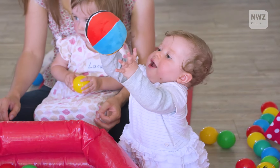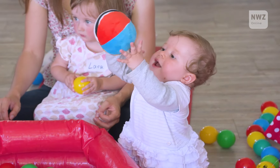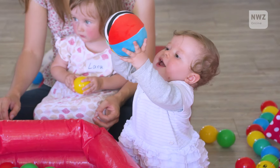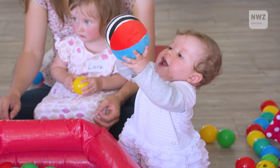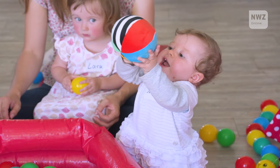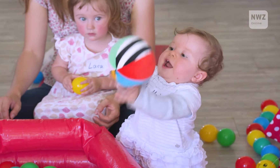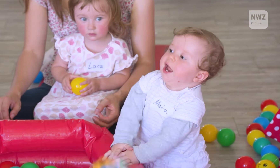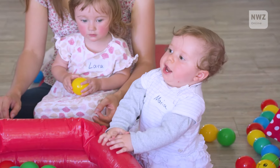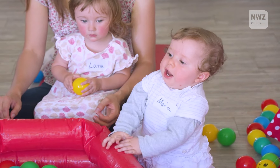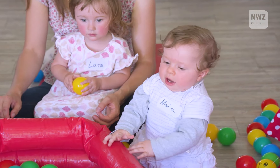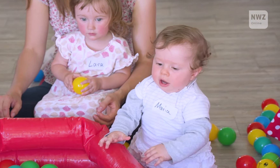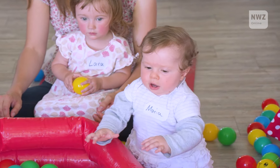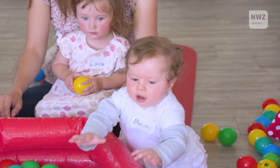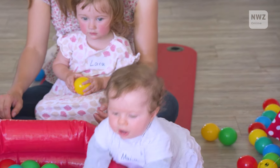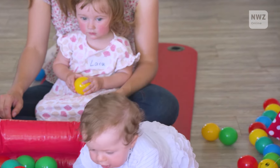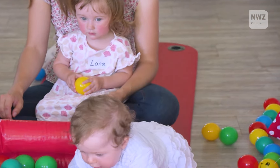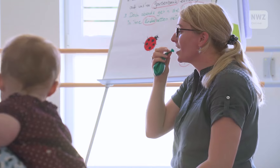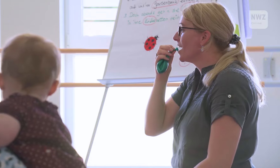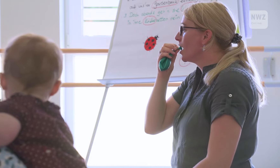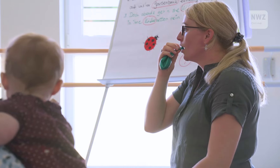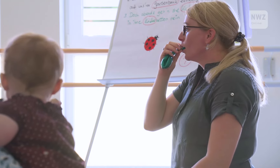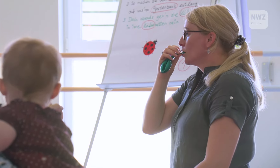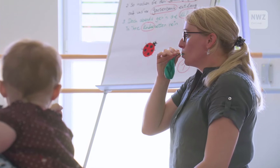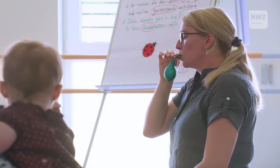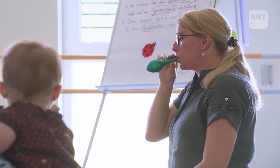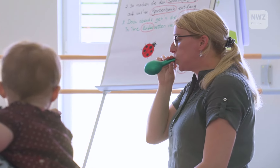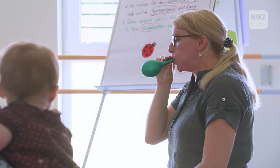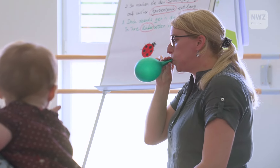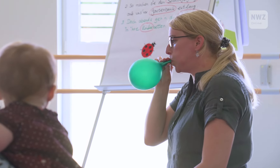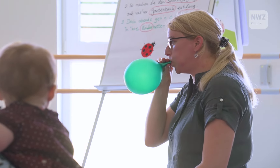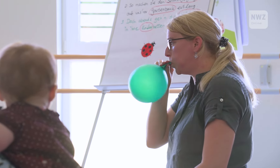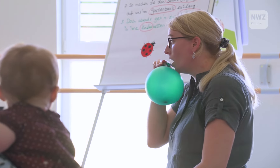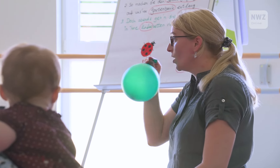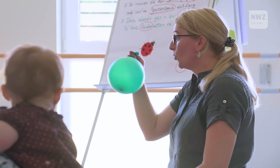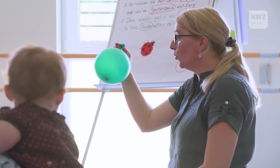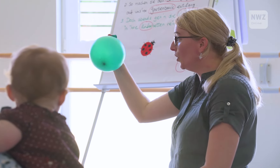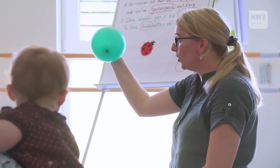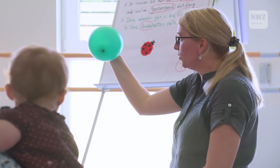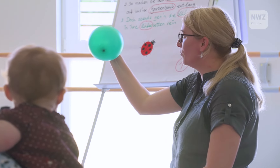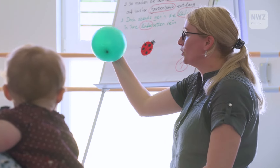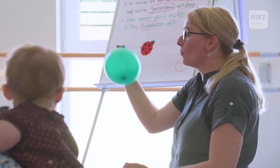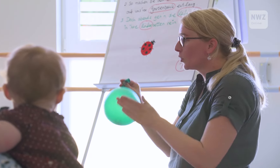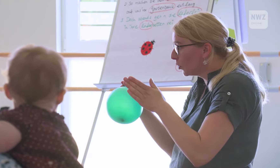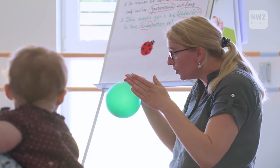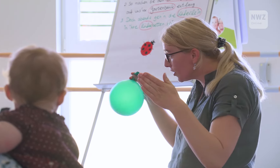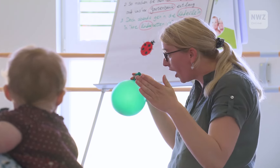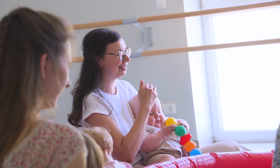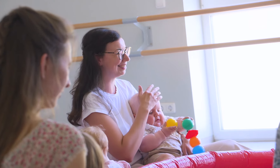anders betonen, wenn wir die Gebärde dazu machen und deswegen fällt den Kindern es leichter, auch das Sprechen zu lernen. Das ist allerdings nicht der Grund, weshalb ich das hier